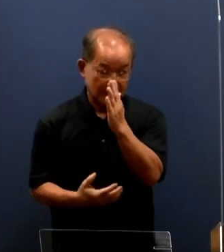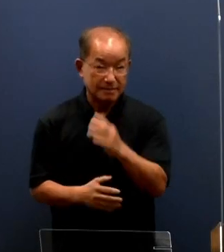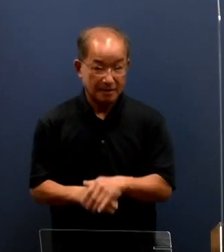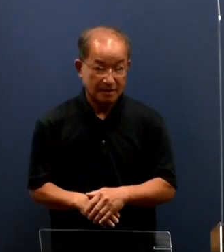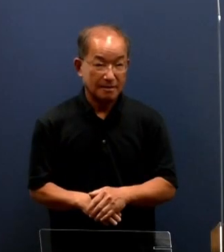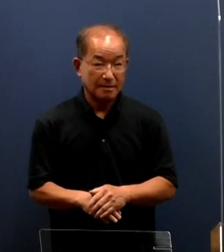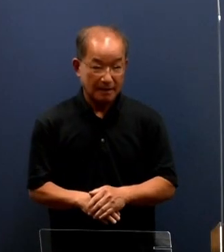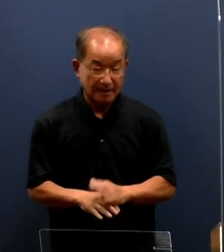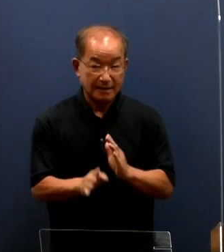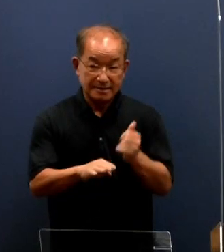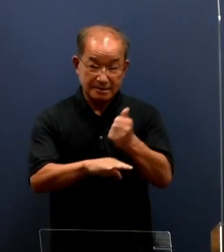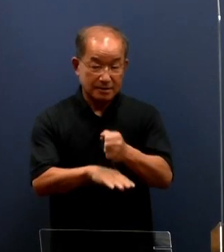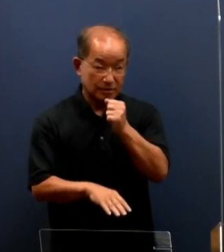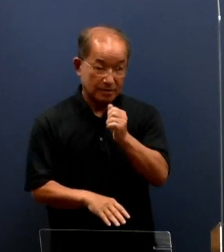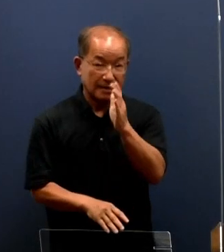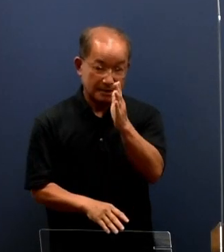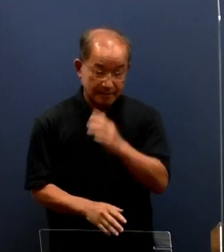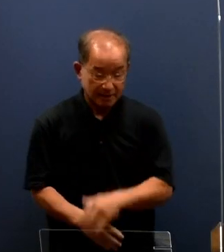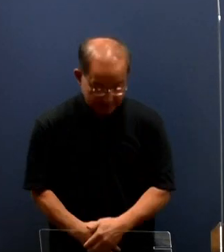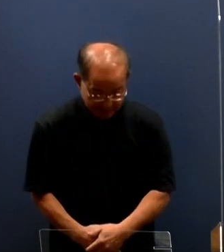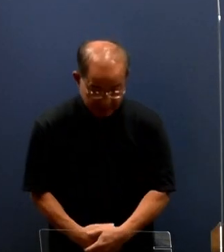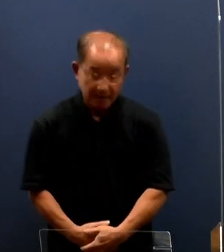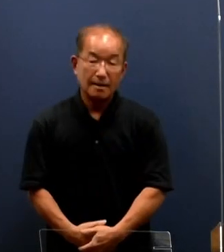それでは知事お願いをいたします。